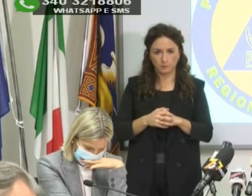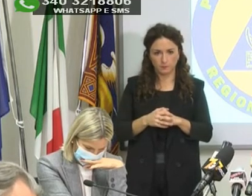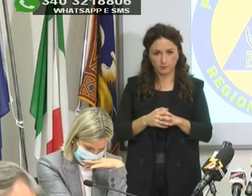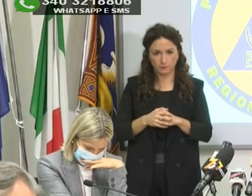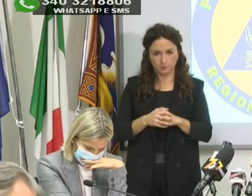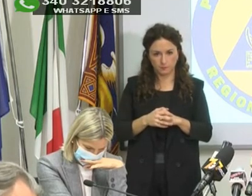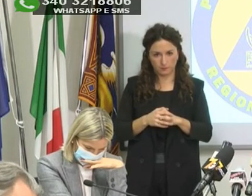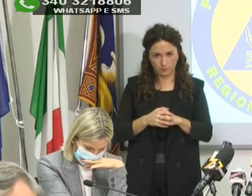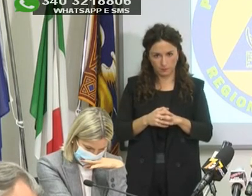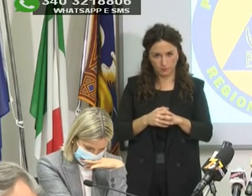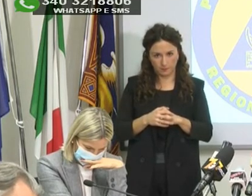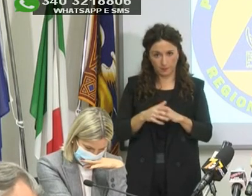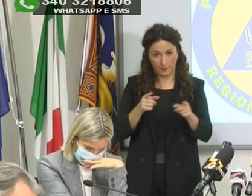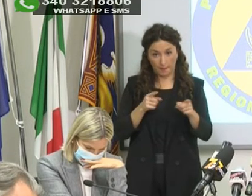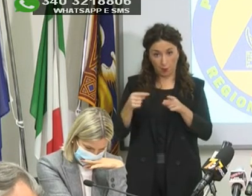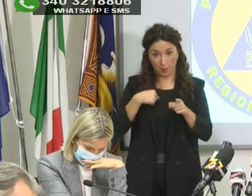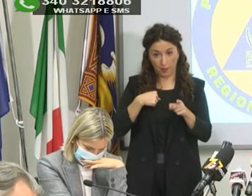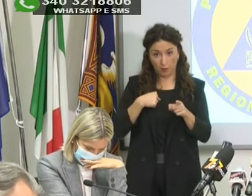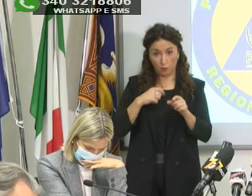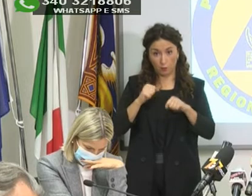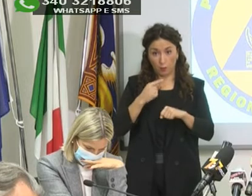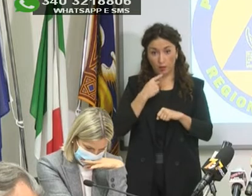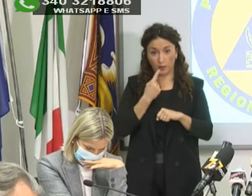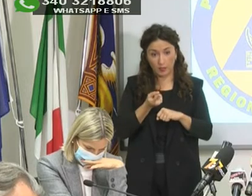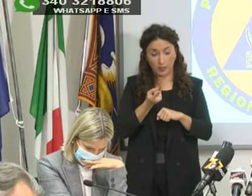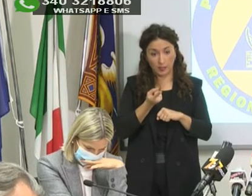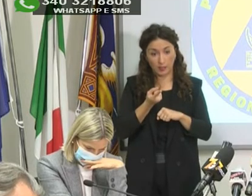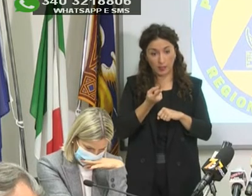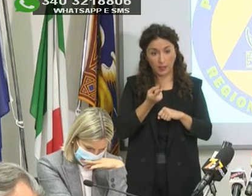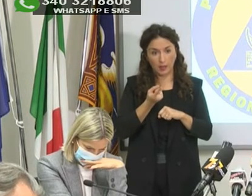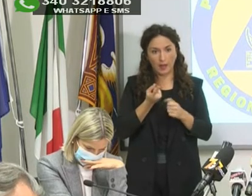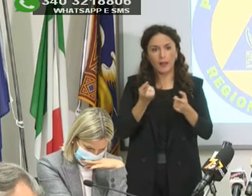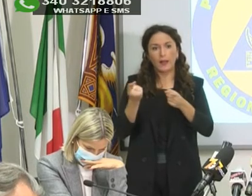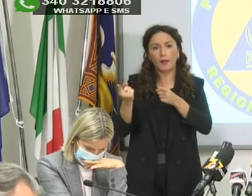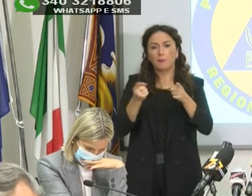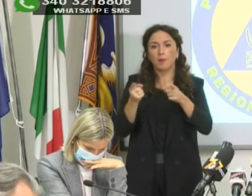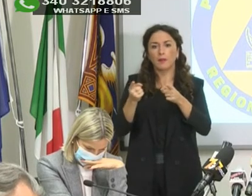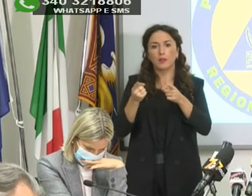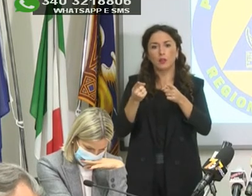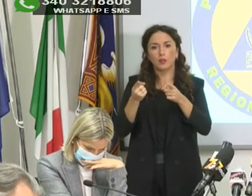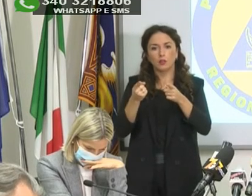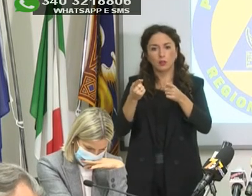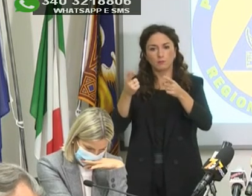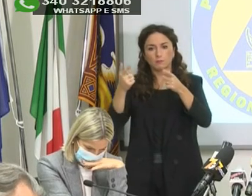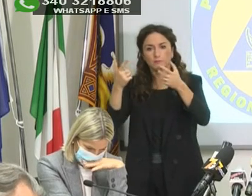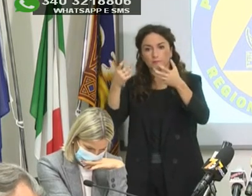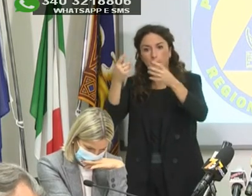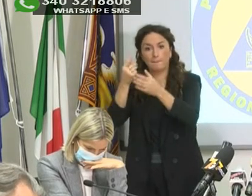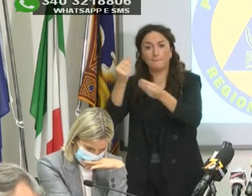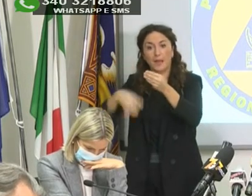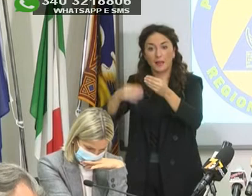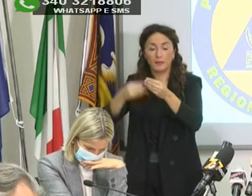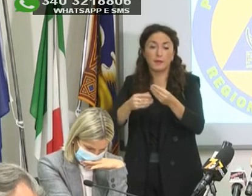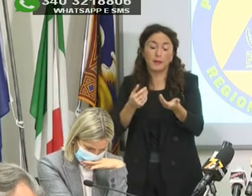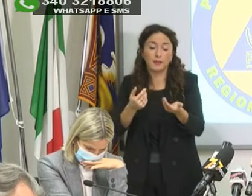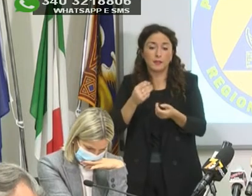Quindi non sono in grado in questo momento di dirti il punto di rottura. Il punto di rottura non c'è mai, perché faremo in modo che ci sia sempre